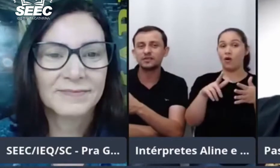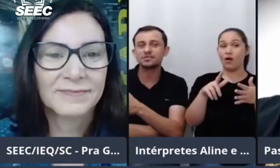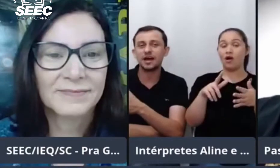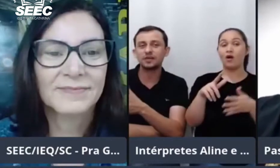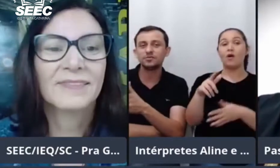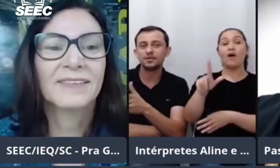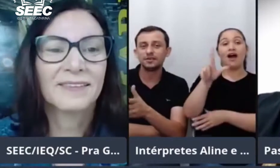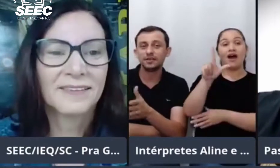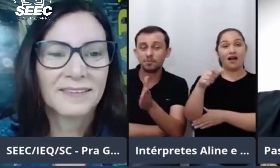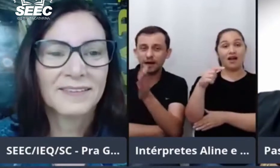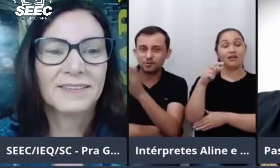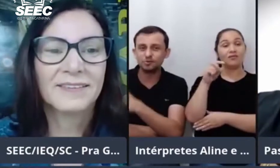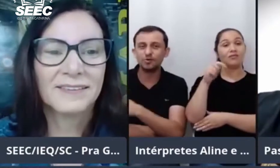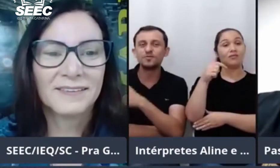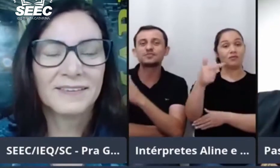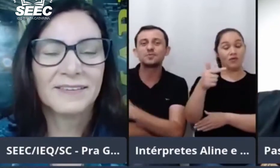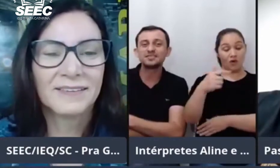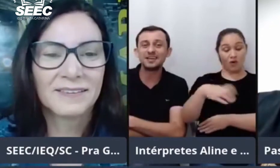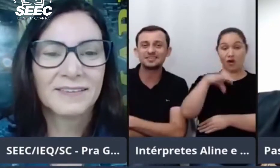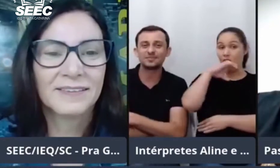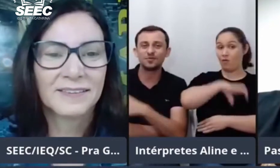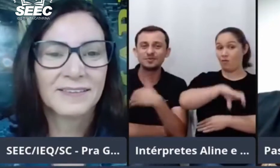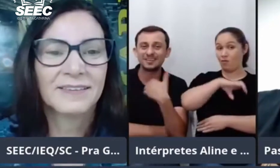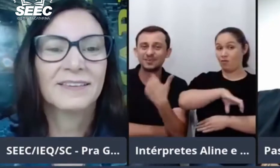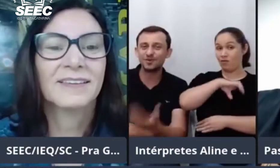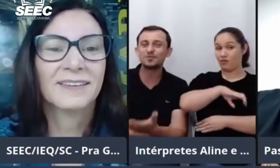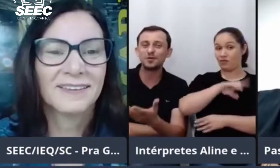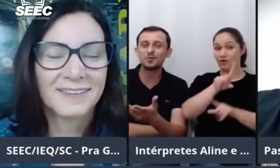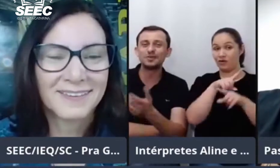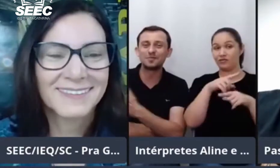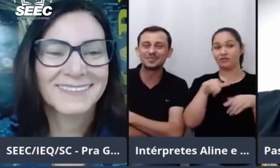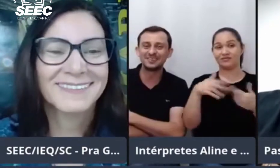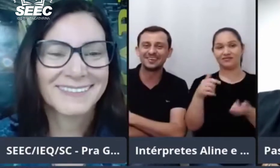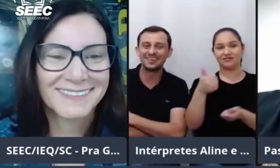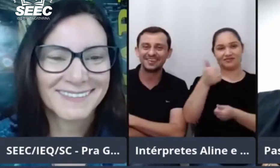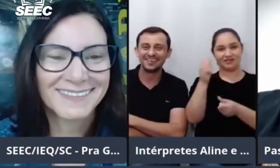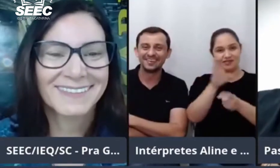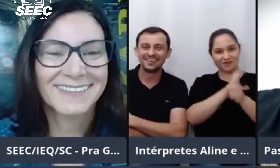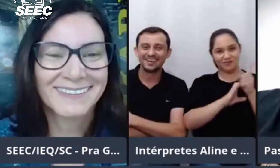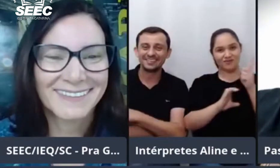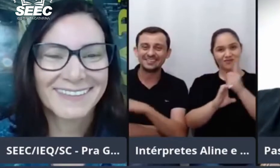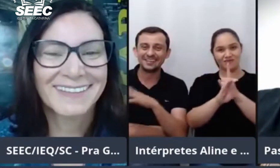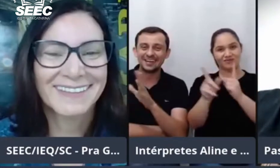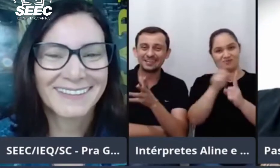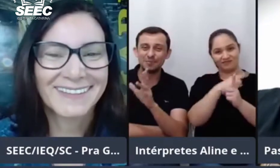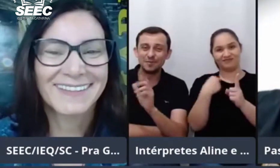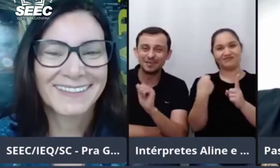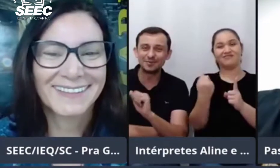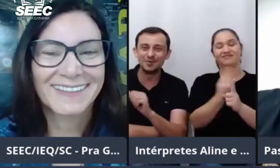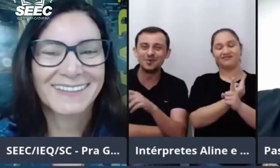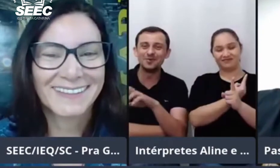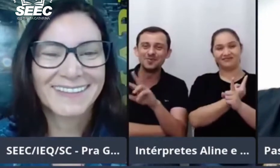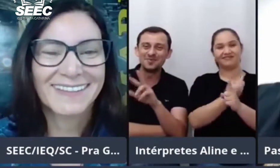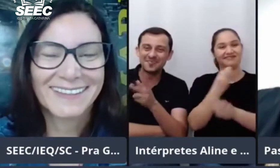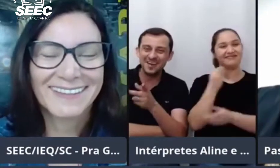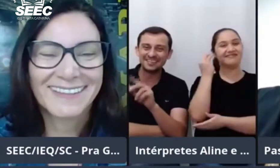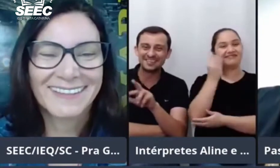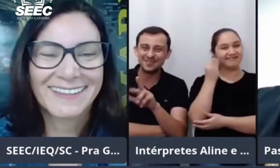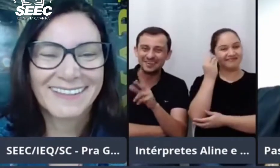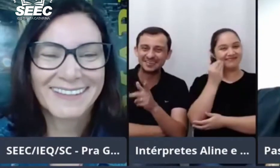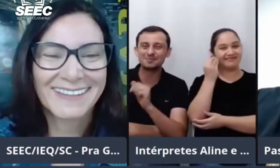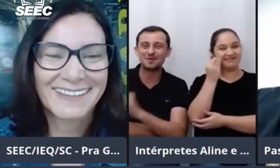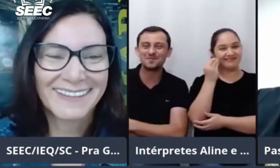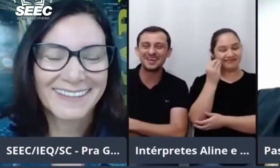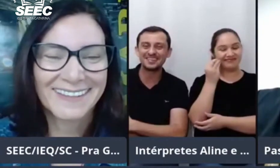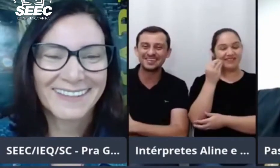português oralizado, né, para os ouvintes presentes. Foi isso que a gente fez no Vericudo, né, pastor? A gente tentou o inverso, a